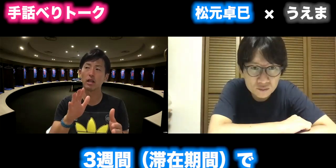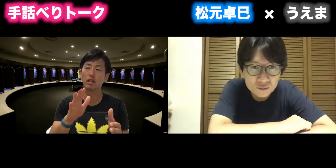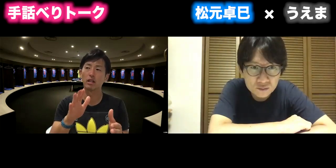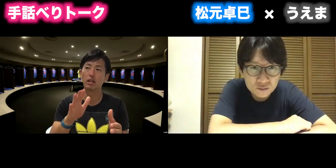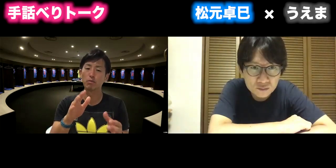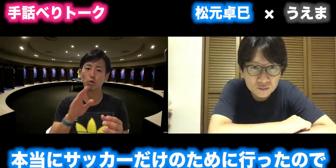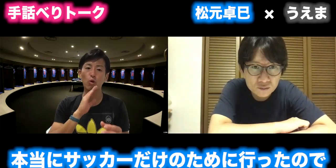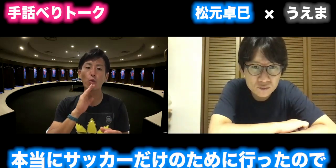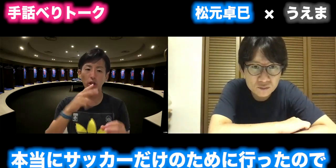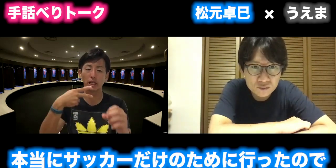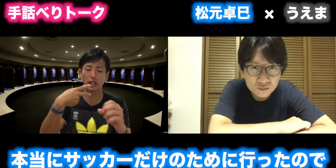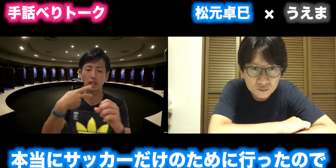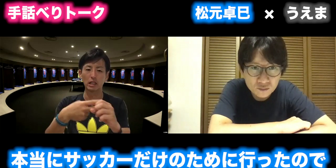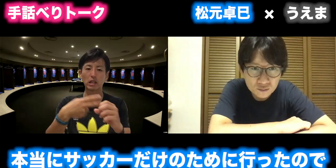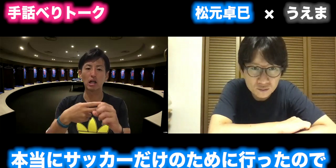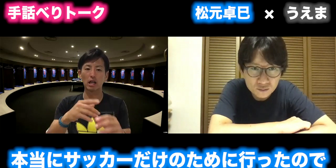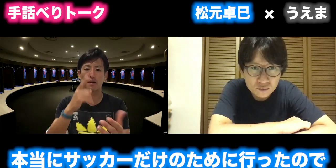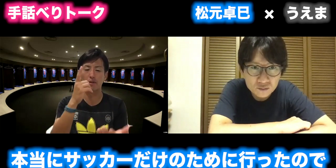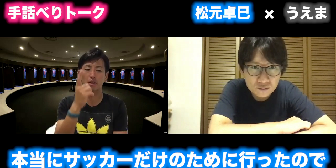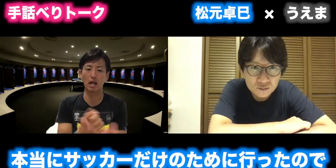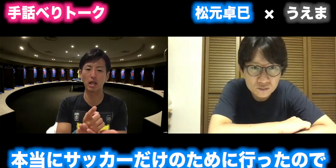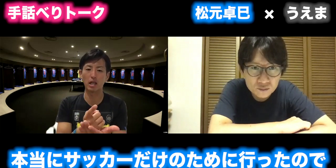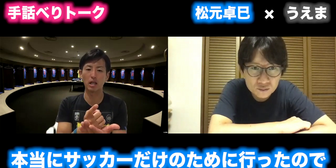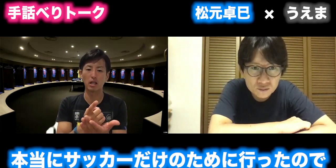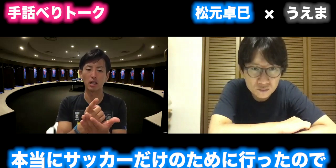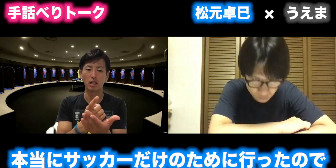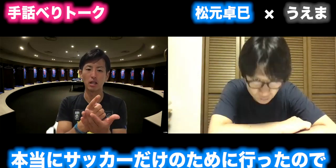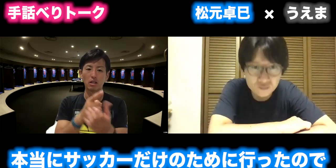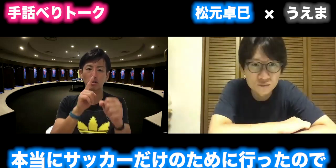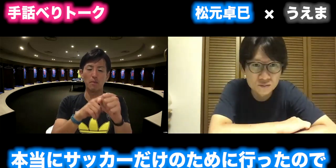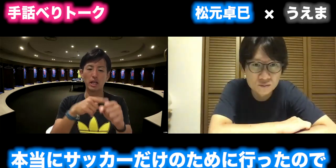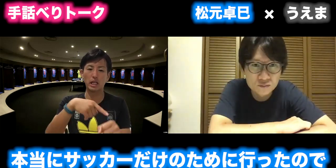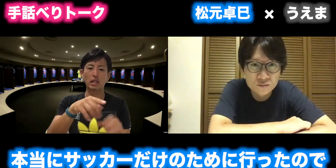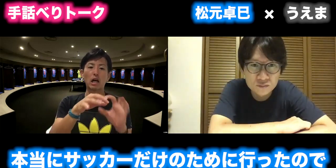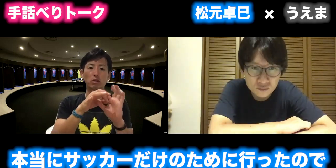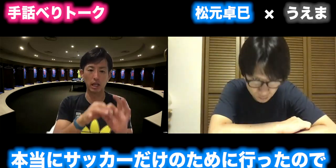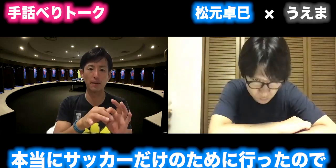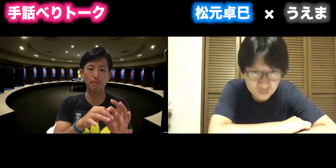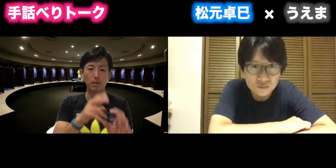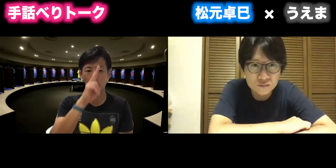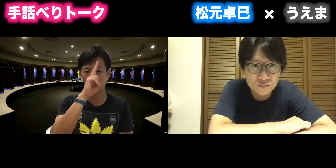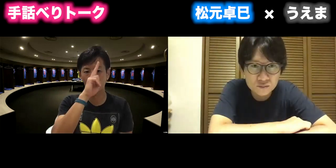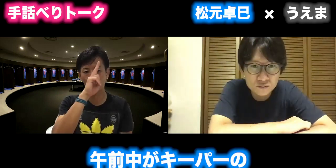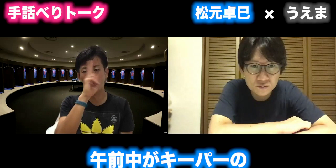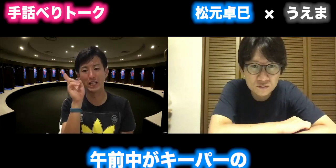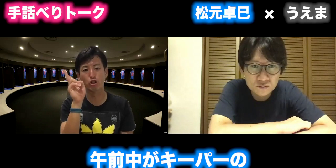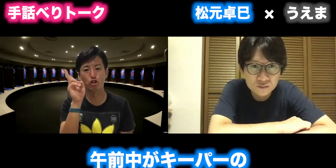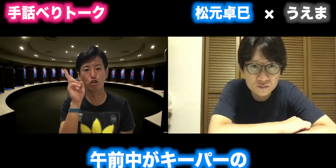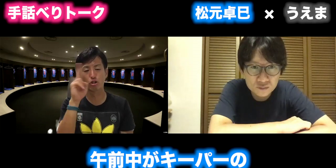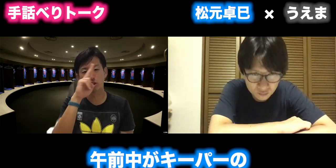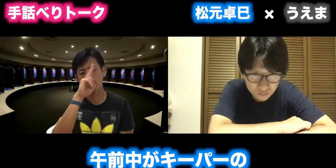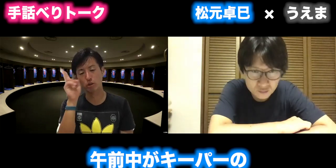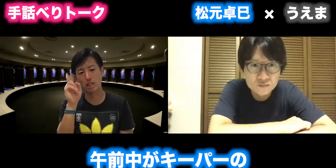でもう本当に雑貨だけのために行ったので午前